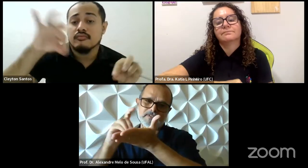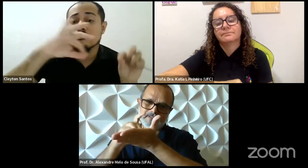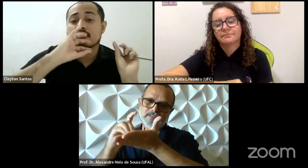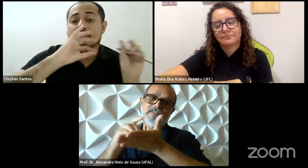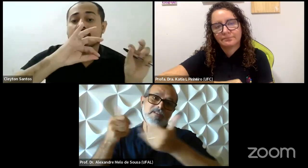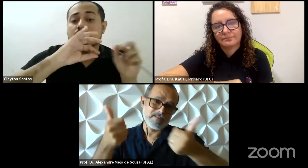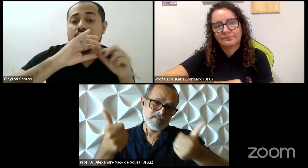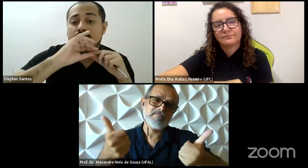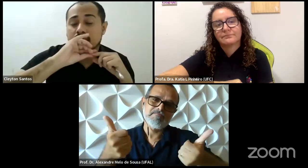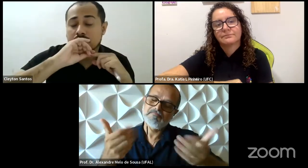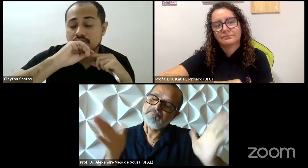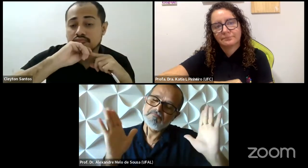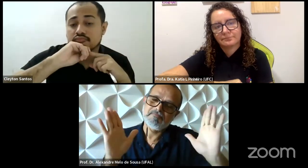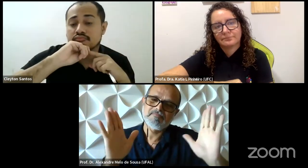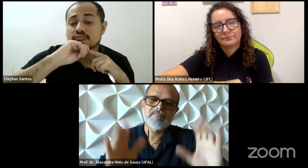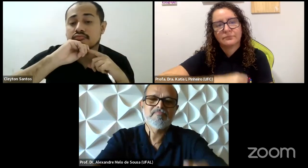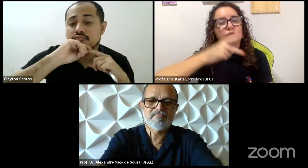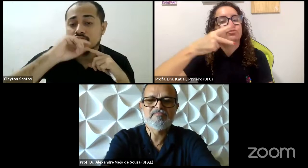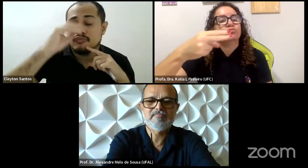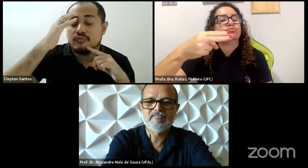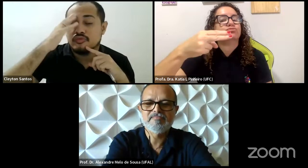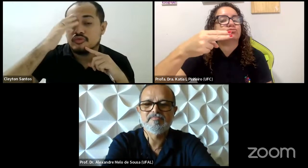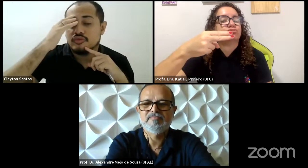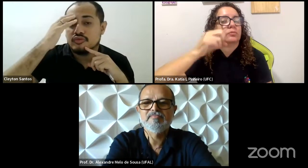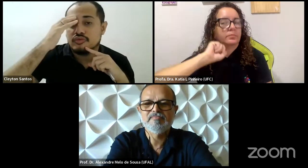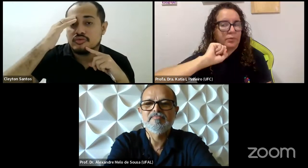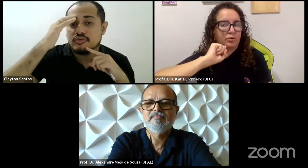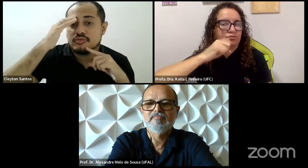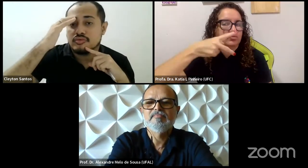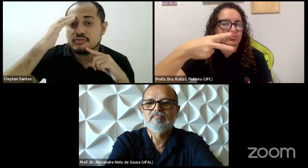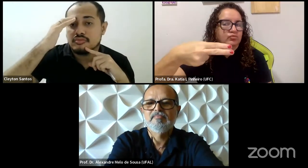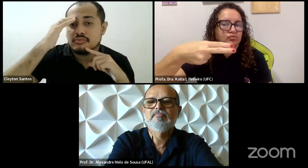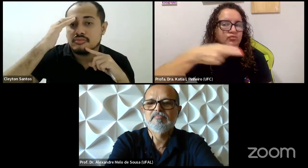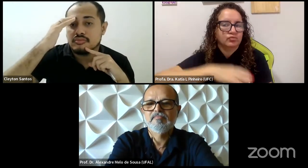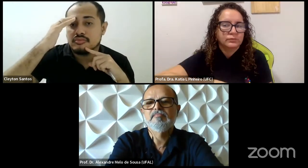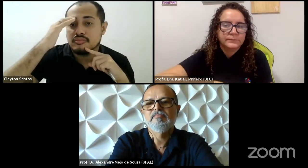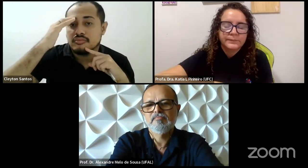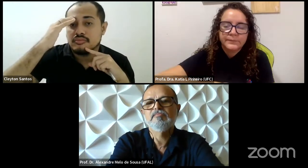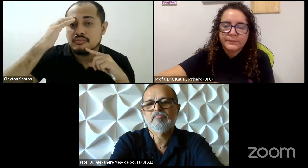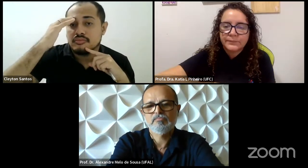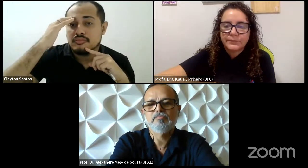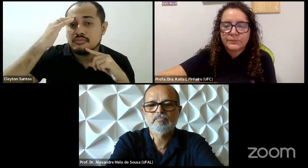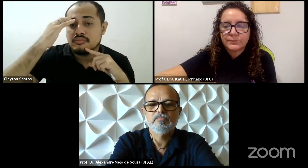Mas você pode colocar um link direcionado, né? Para o Drive, entendeu?